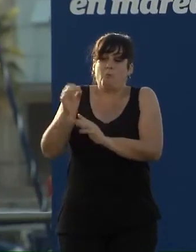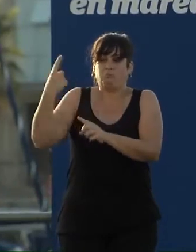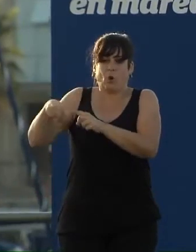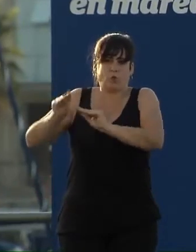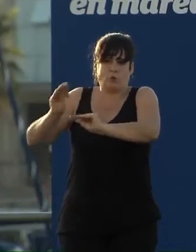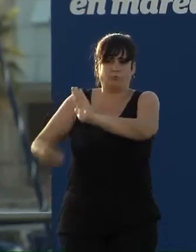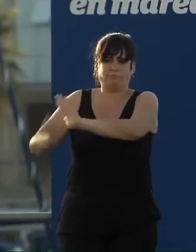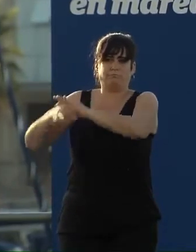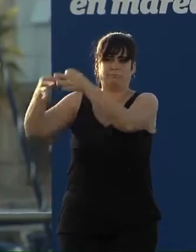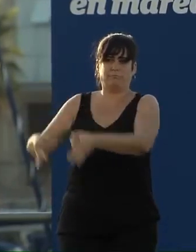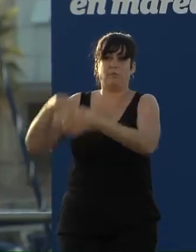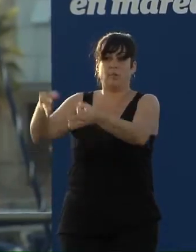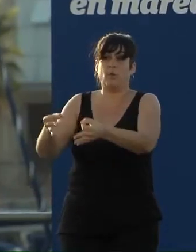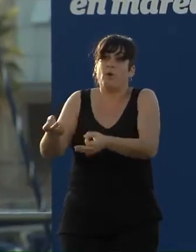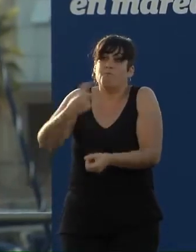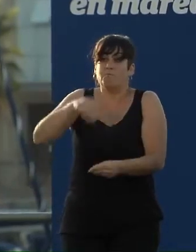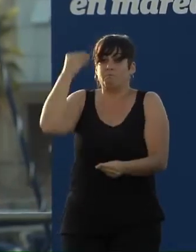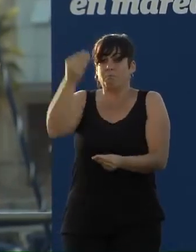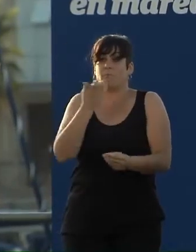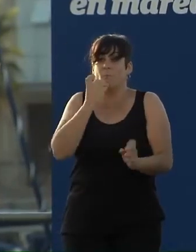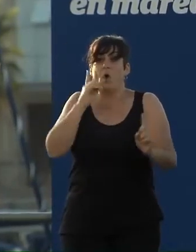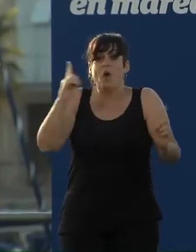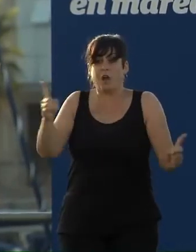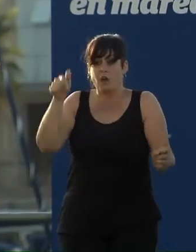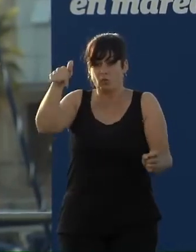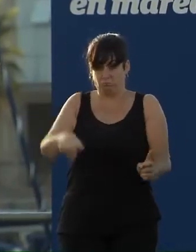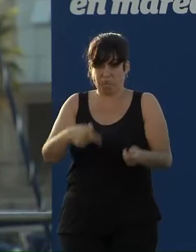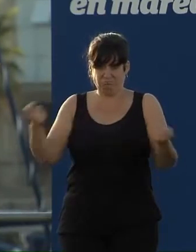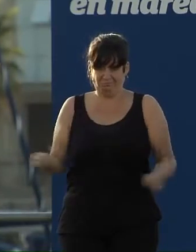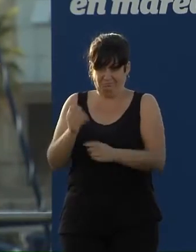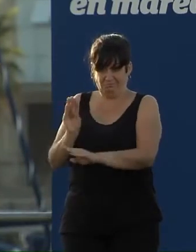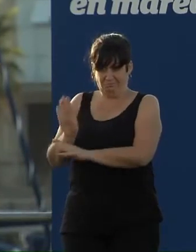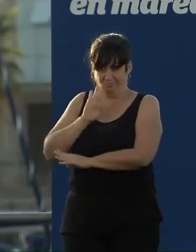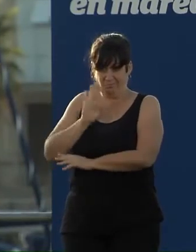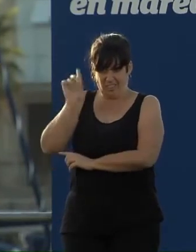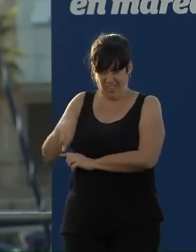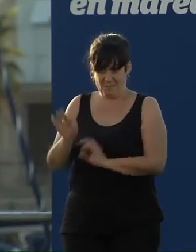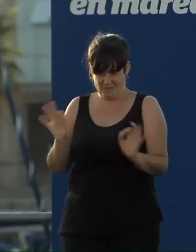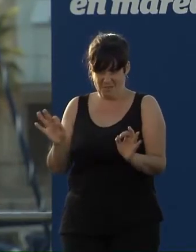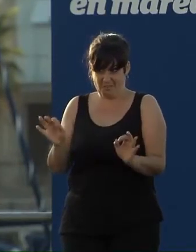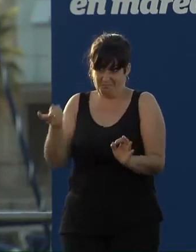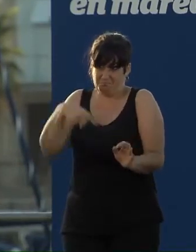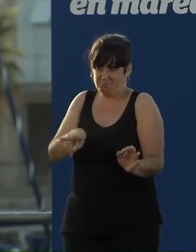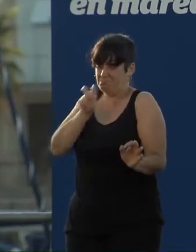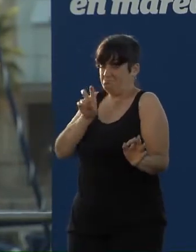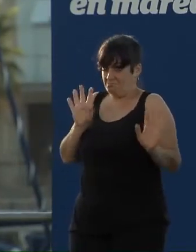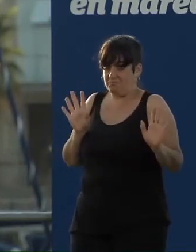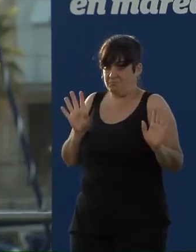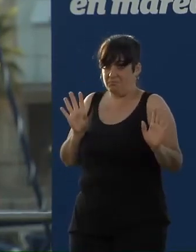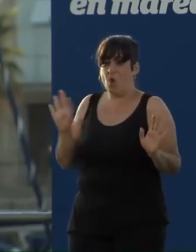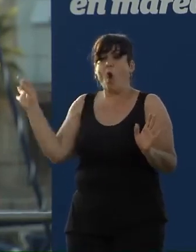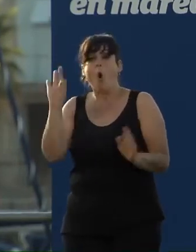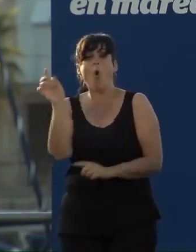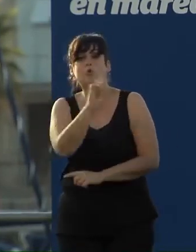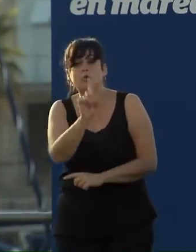supos que si esa tónica normalidade tambén esta campaña estará financiada ilegalmente tambén pensamos quee ser que no por eso imputaron